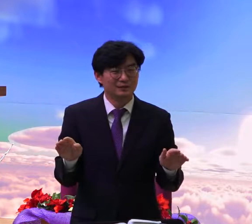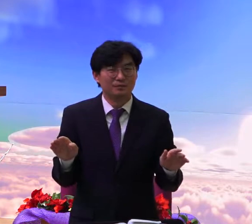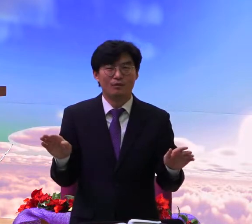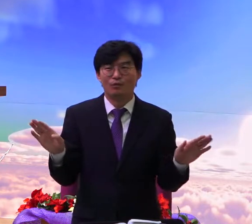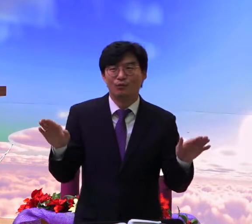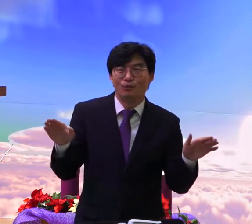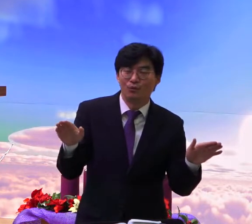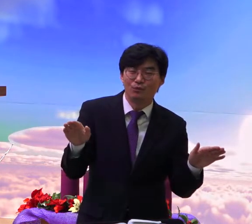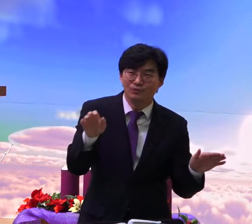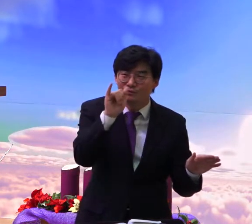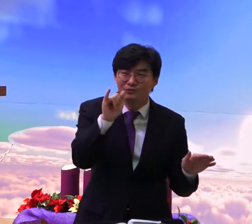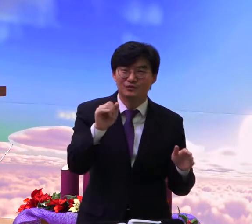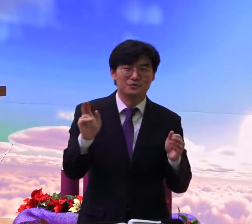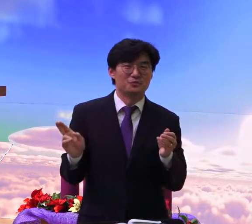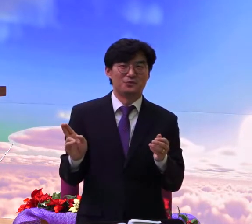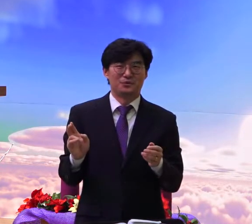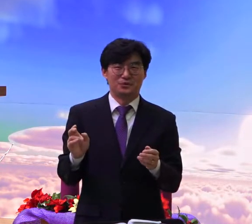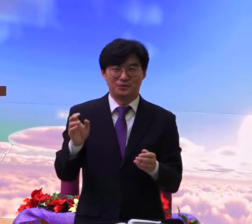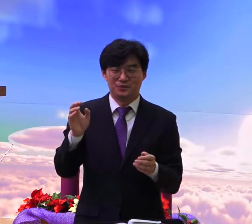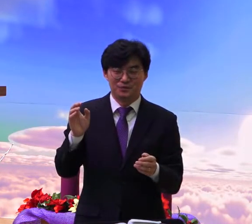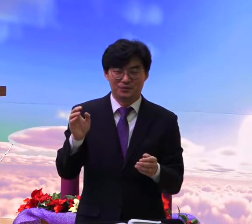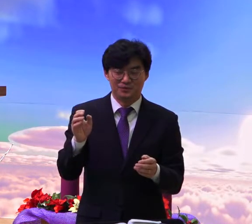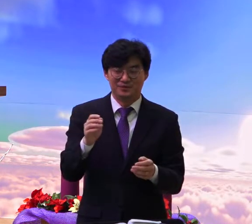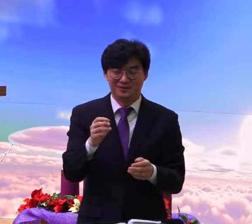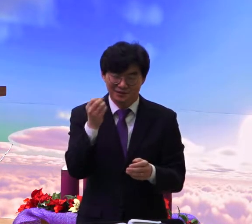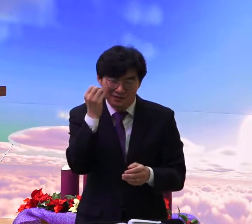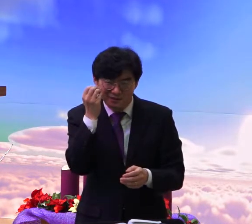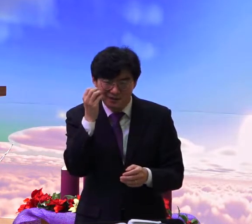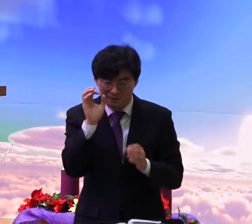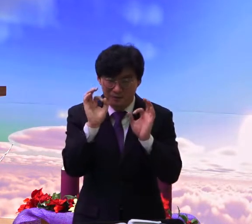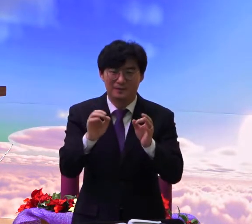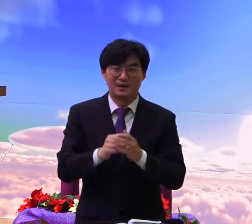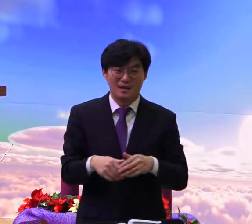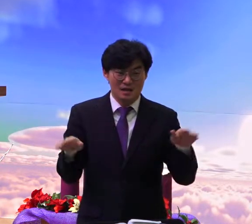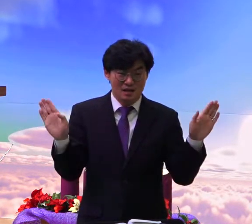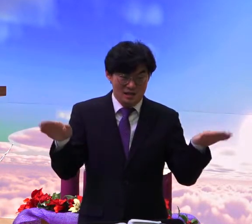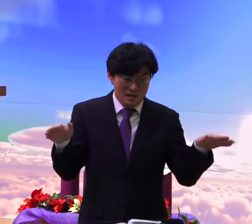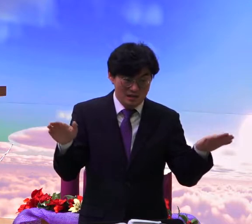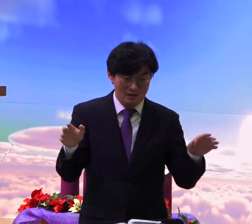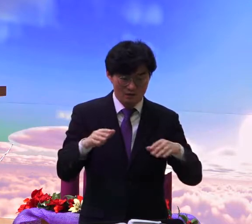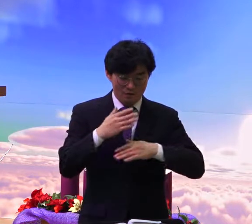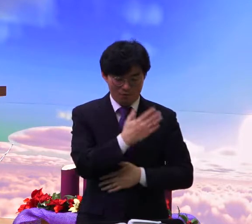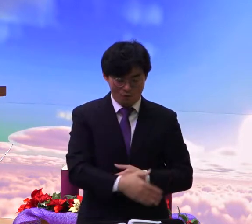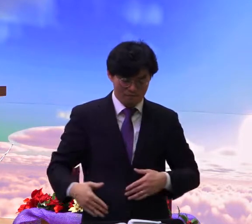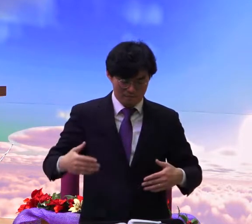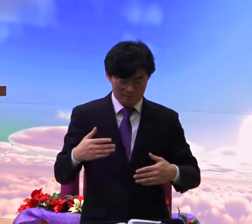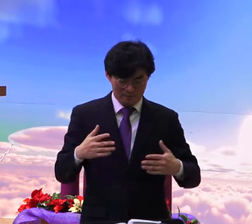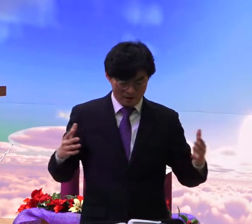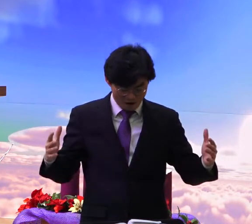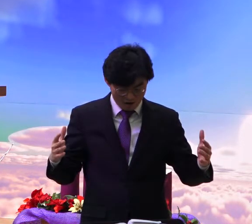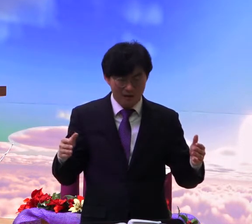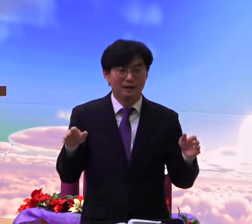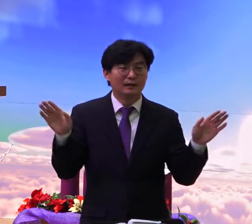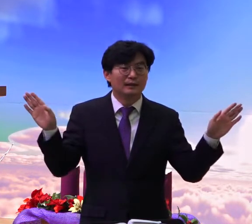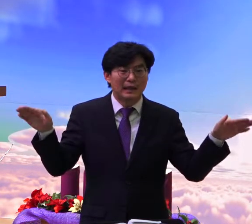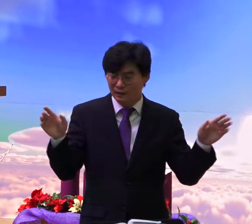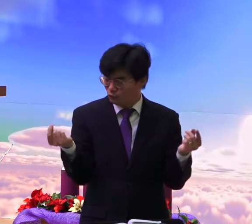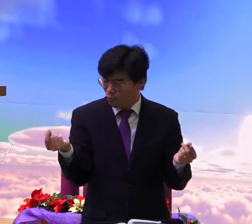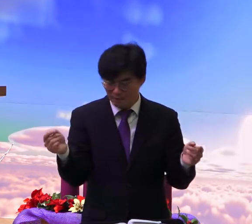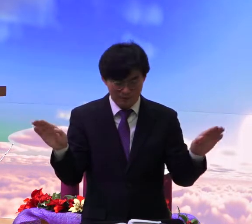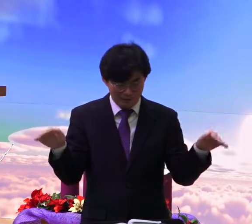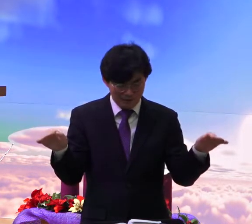이야기합니다. 호박벌이 그래서 얼마나 빠르게 날개짓을 하고 그 날개짓이 얼마나 빠른지 여러분